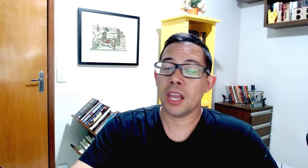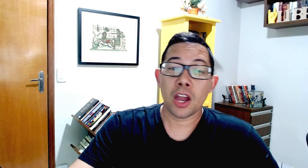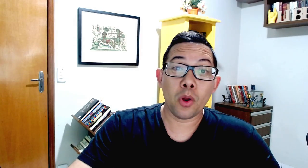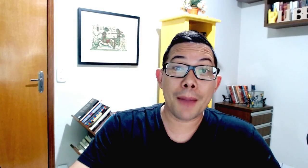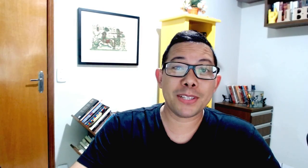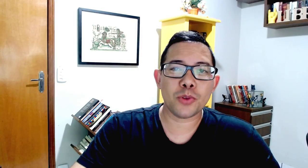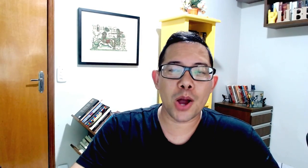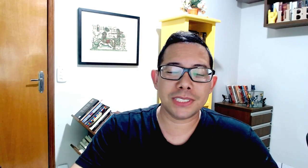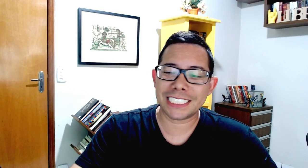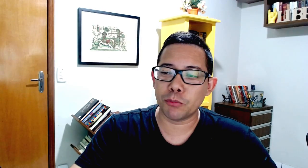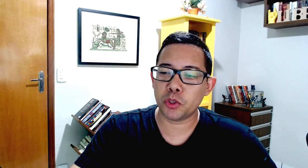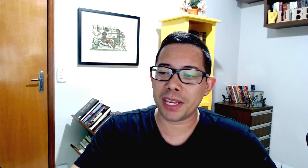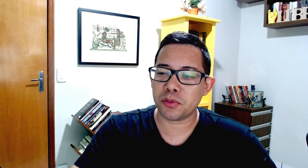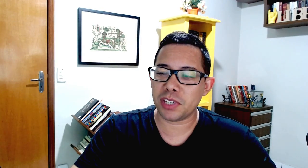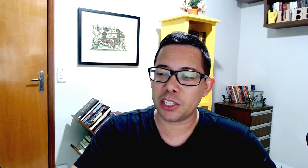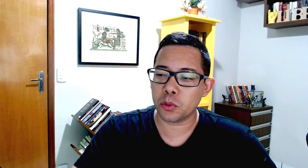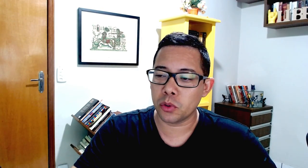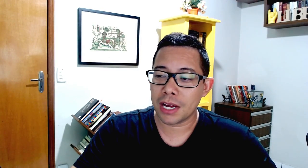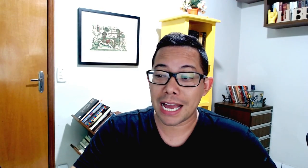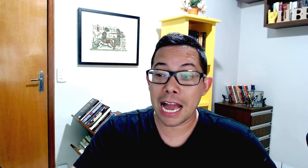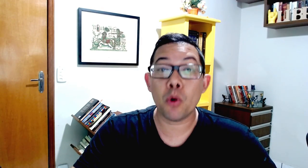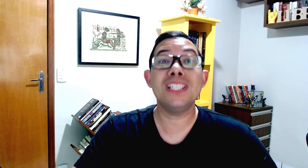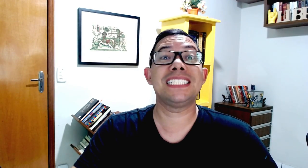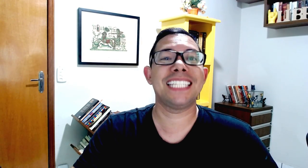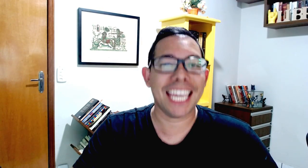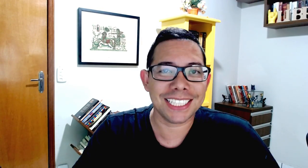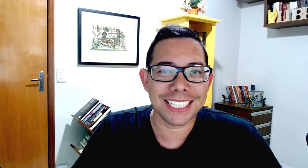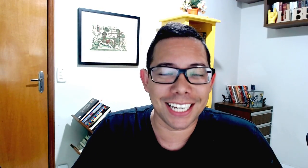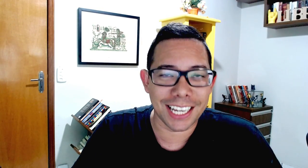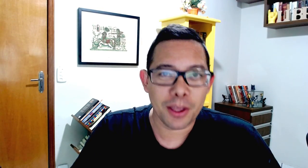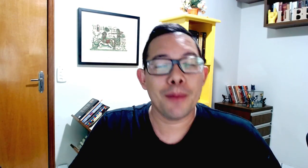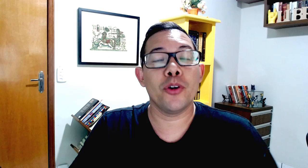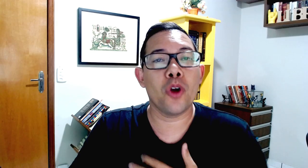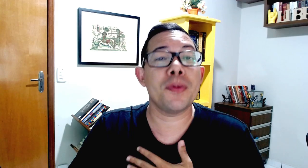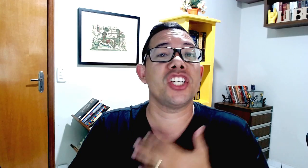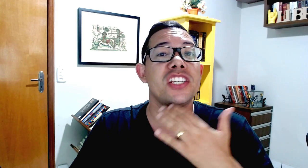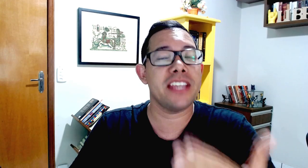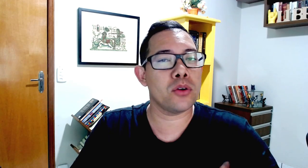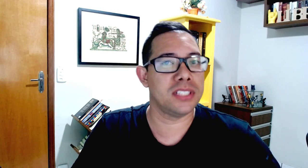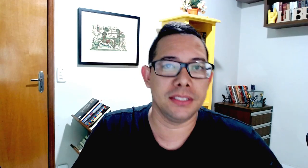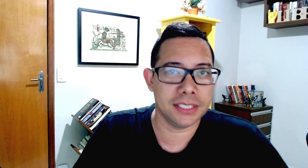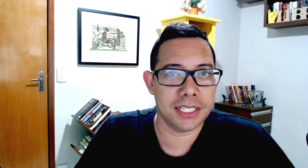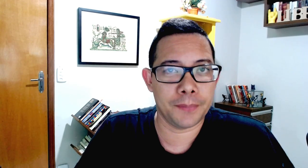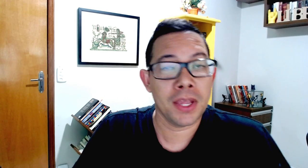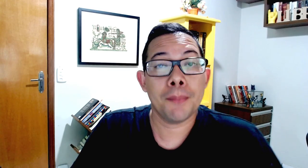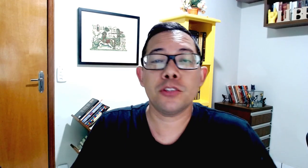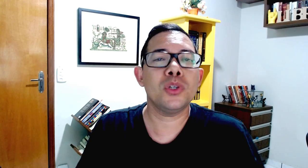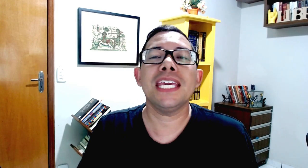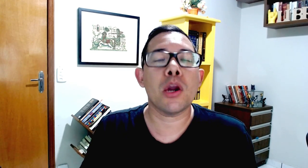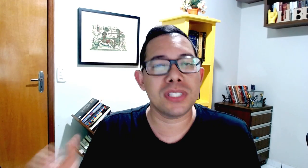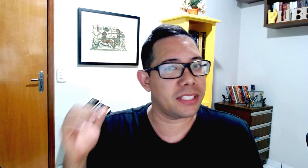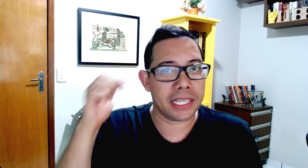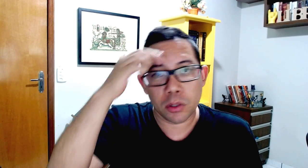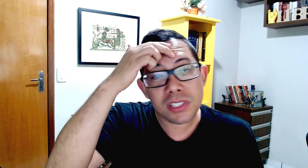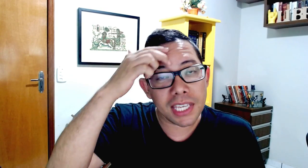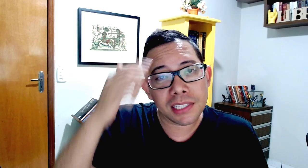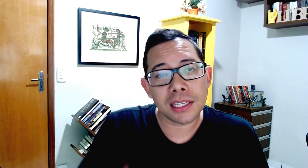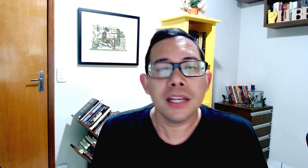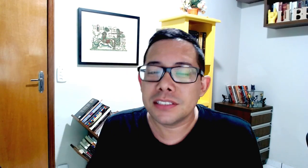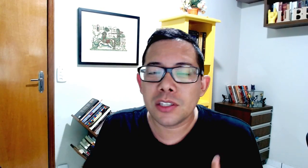o Olá pessoal seja muito bem vindo ao esquenta meu nome é Gesiel Santana Fica uns quentão esquenta